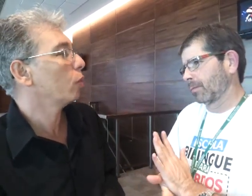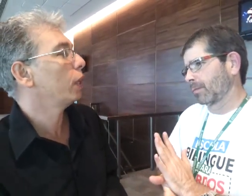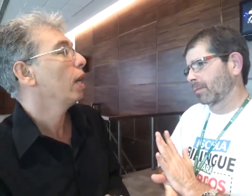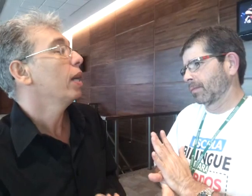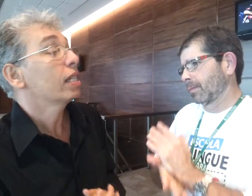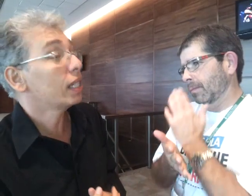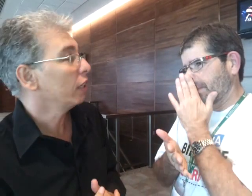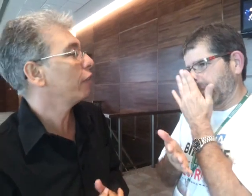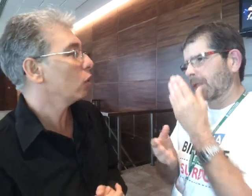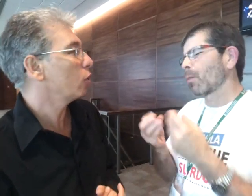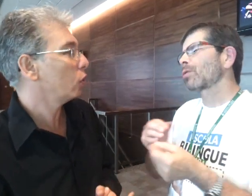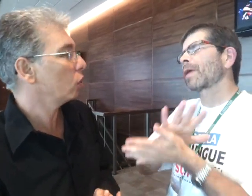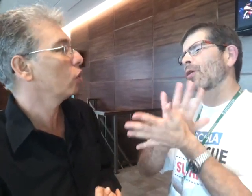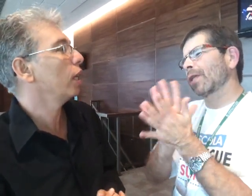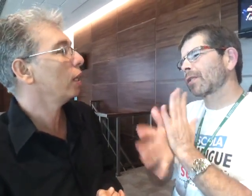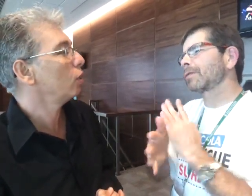sobre si, falou sobre todos. Né?